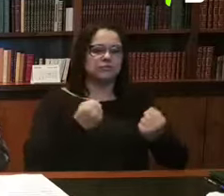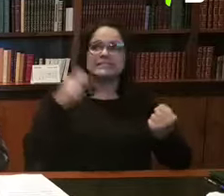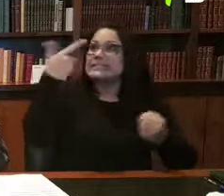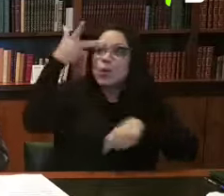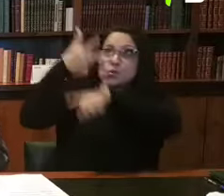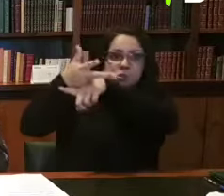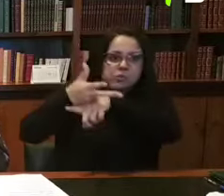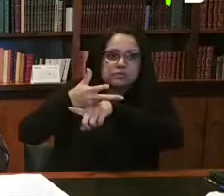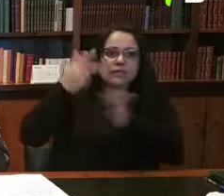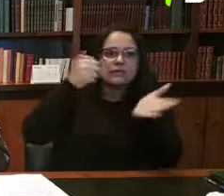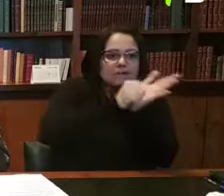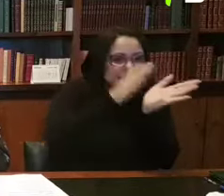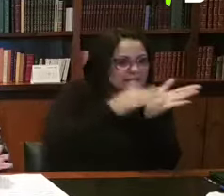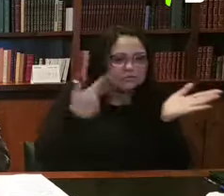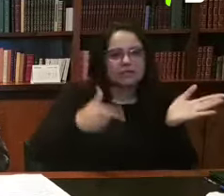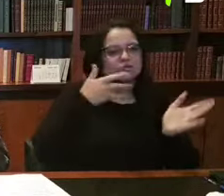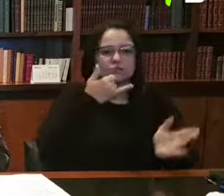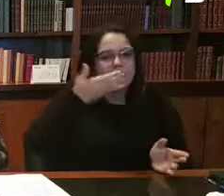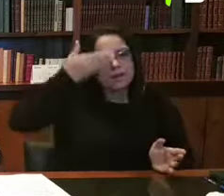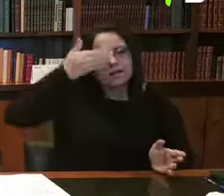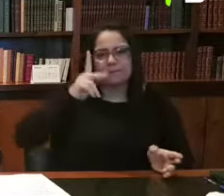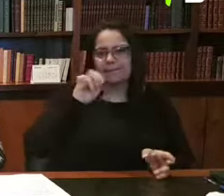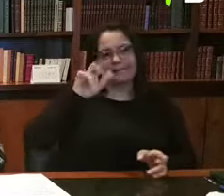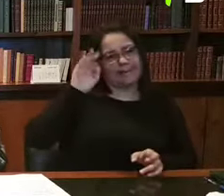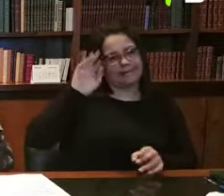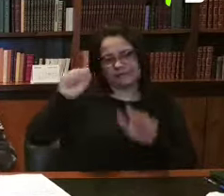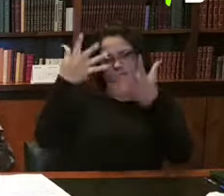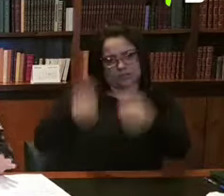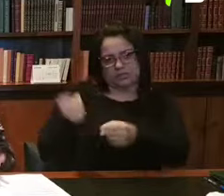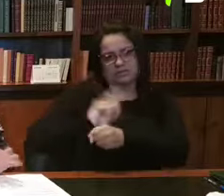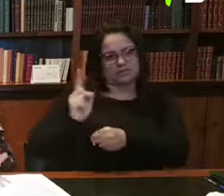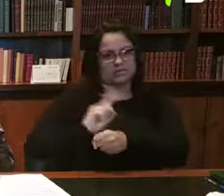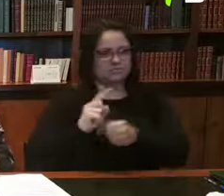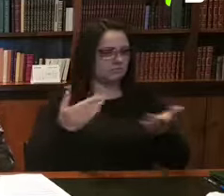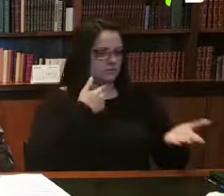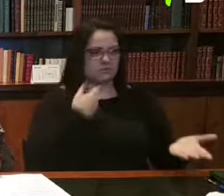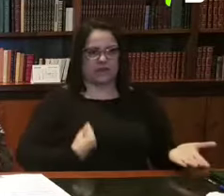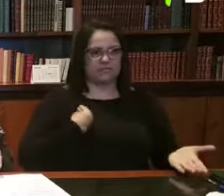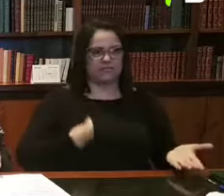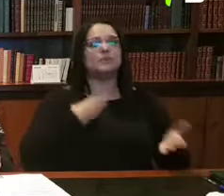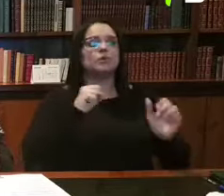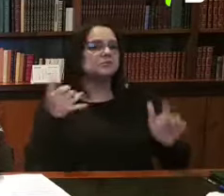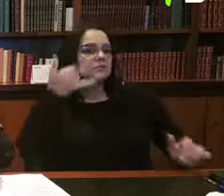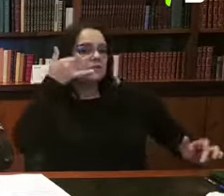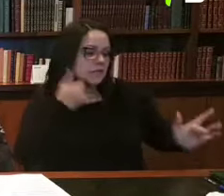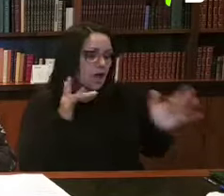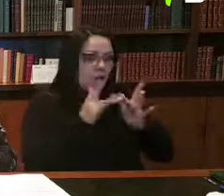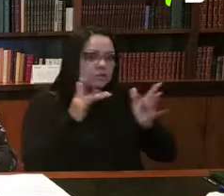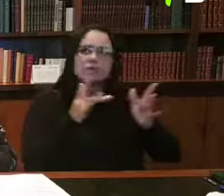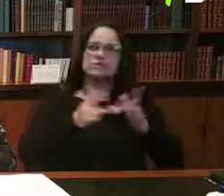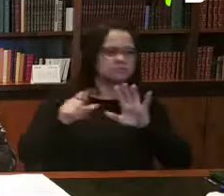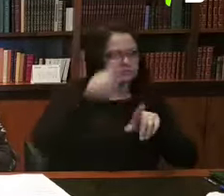geográfica esse radar eh piratão tá certo então é pirata não tem que existir só entrar em contato com a gente